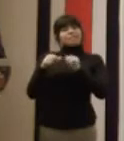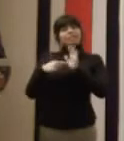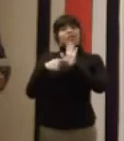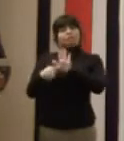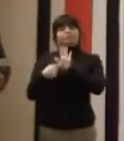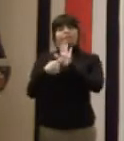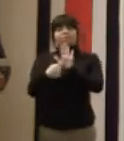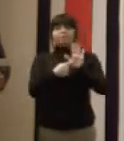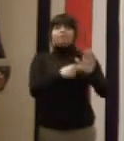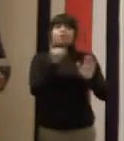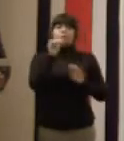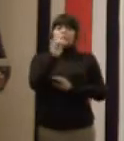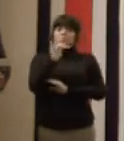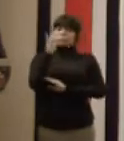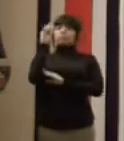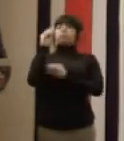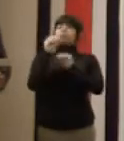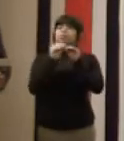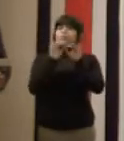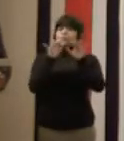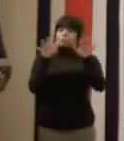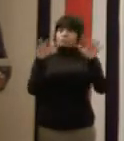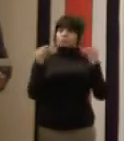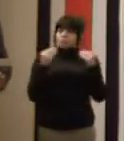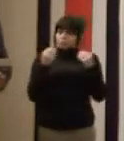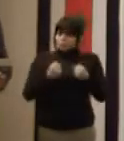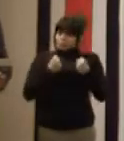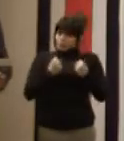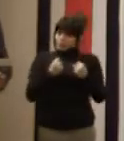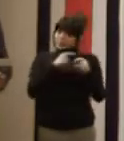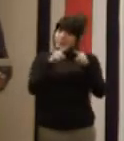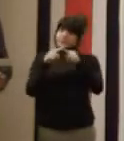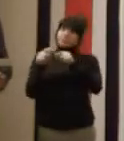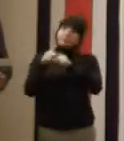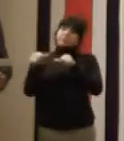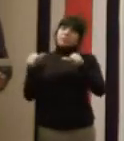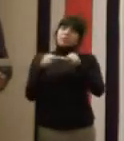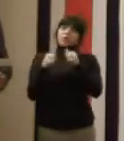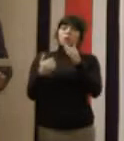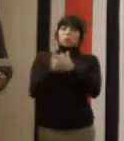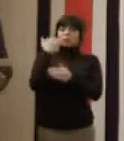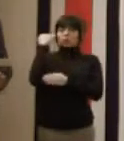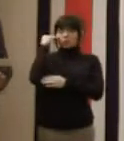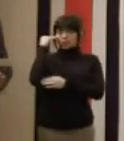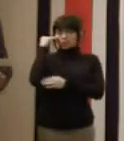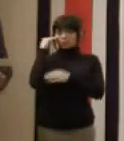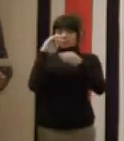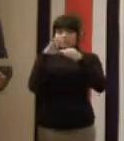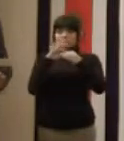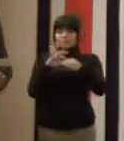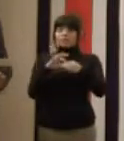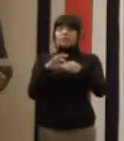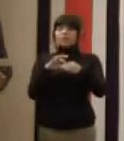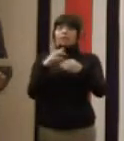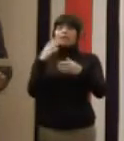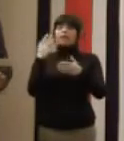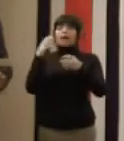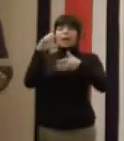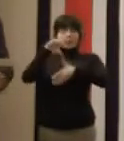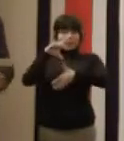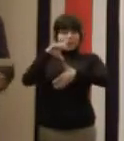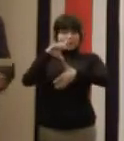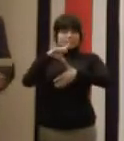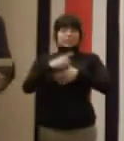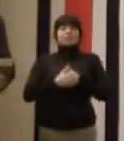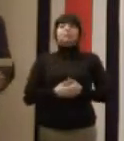como una luz que ilumina con mucha fuerza los espacios del nuevo conocimiento en América